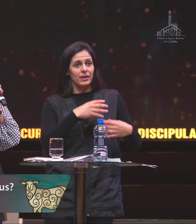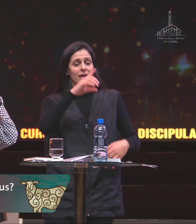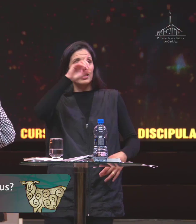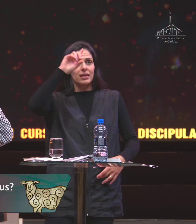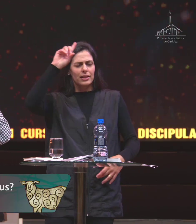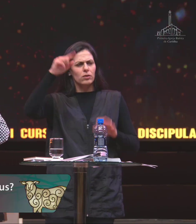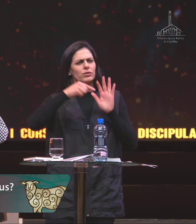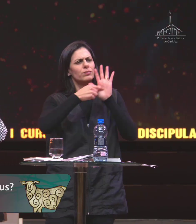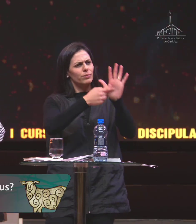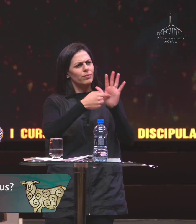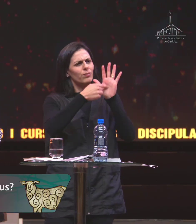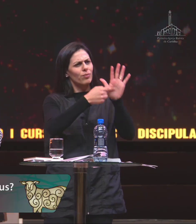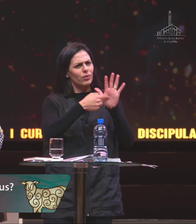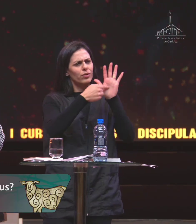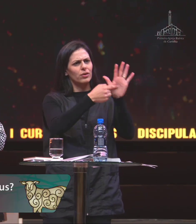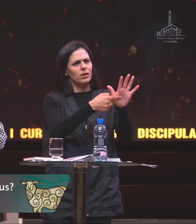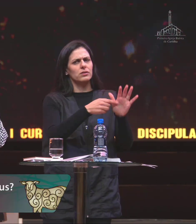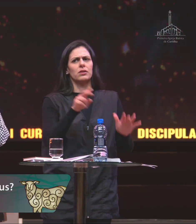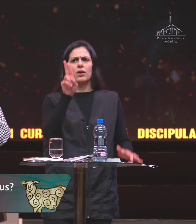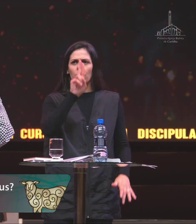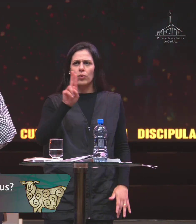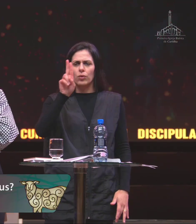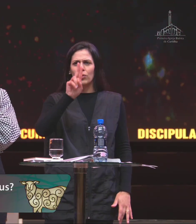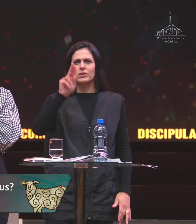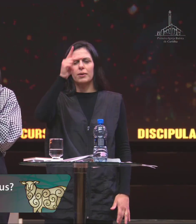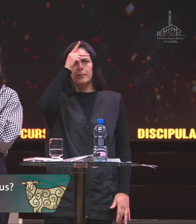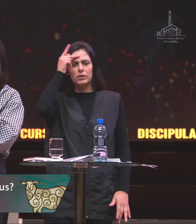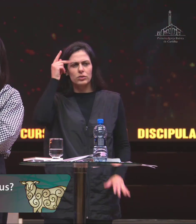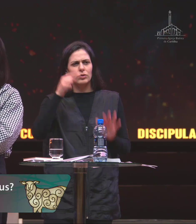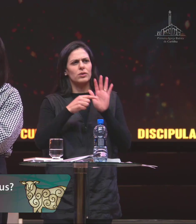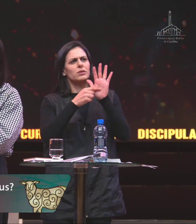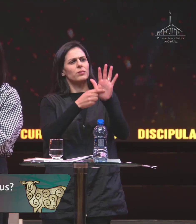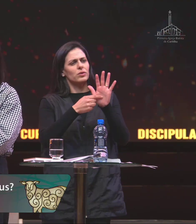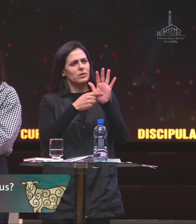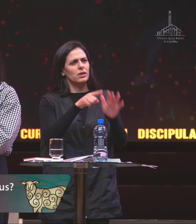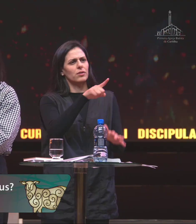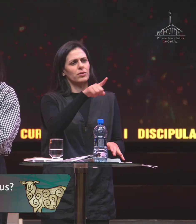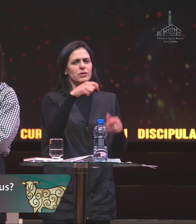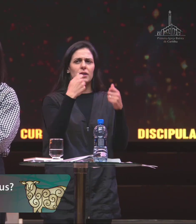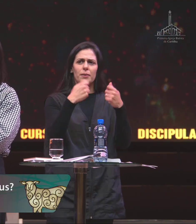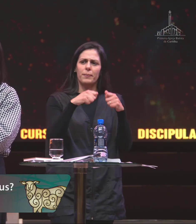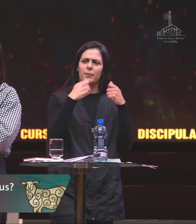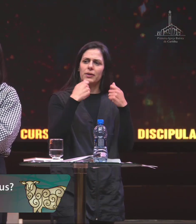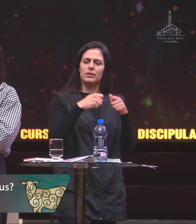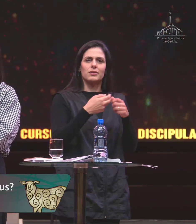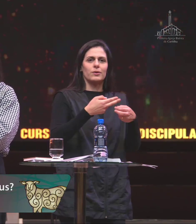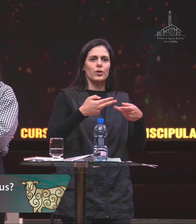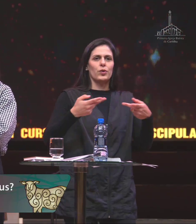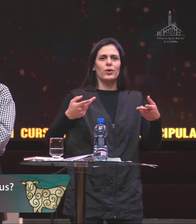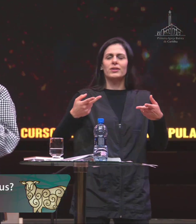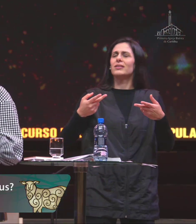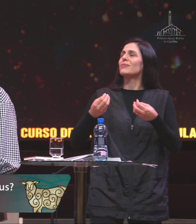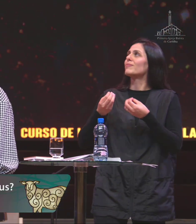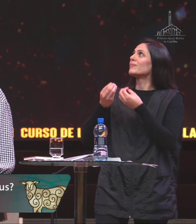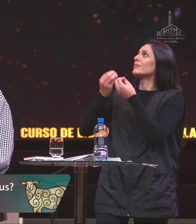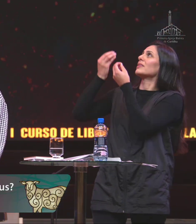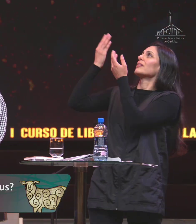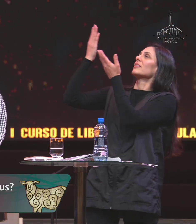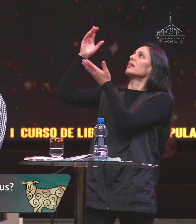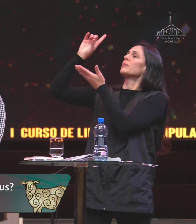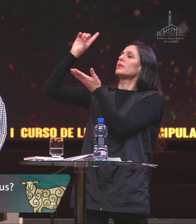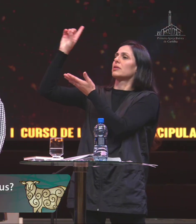roubei, não falei mal de ninguém. Você está vivendo a sua vida com Cristo baseada na antiga aliança. Porque não existe nada